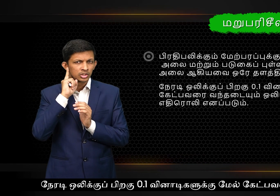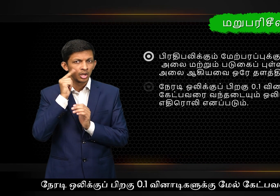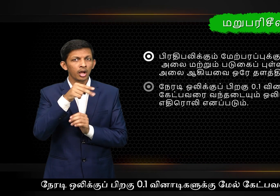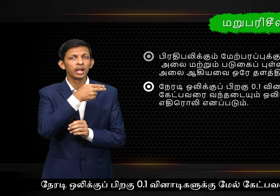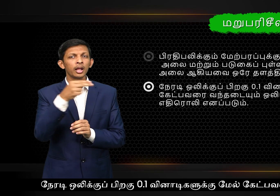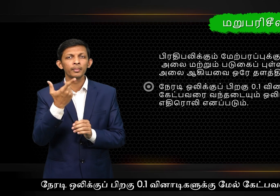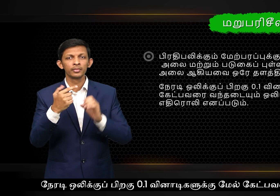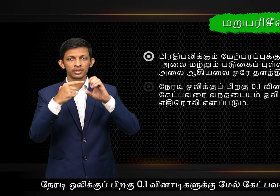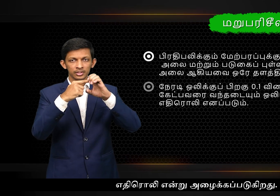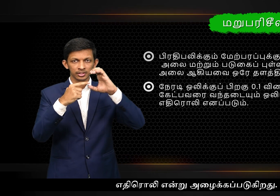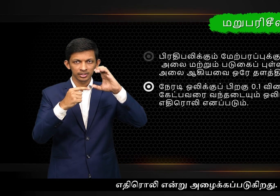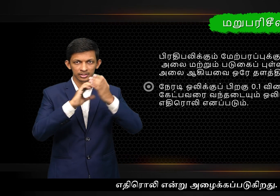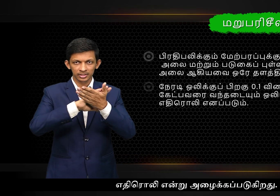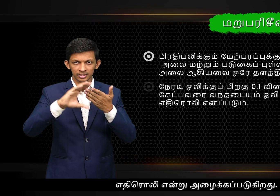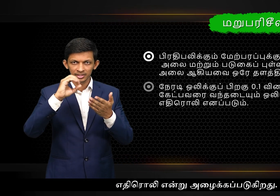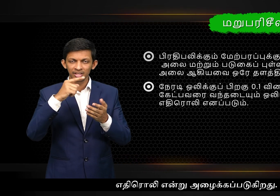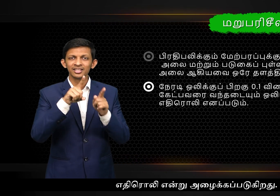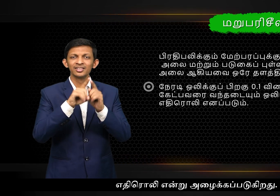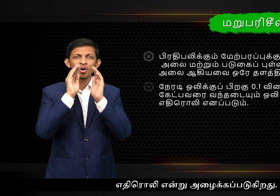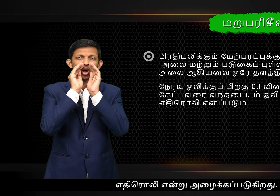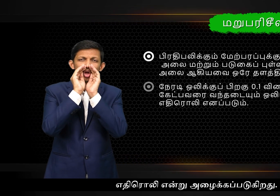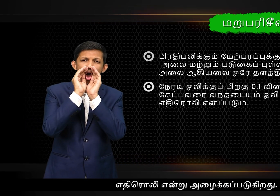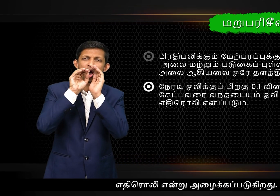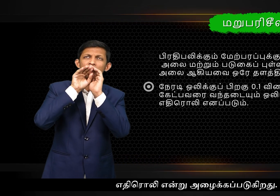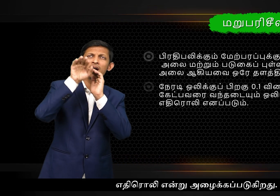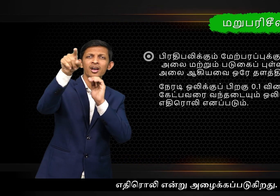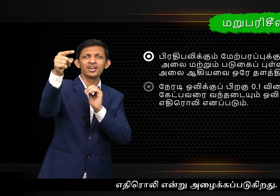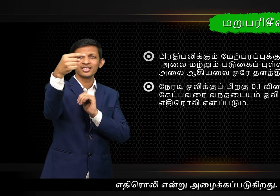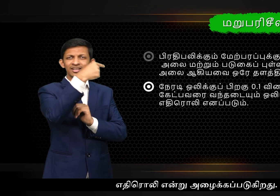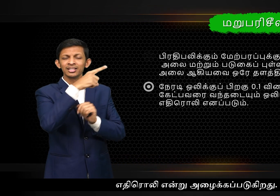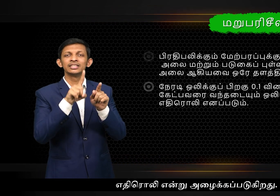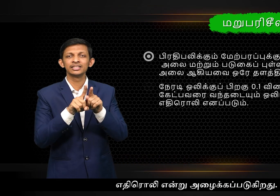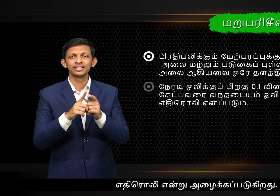வந்தடைவது எதிரொலி என்று அழைக்கப்படுகிறது.